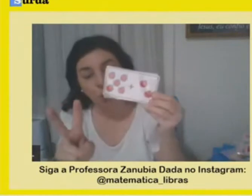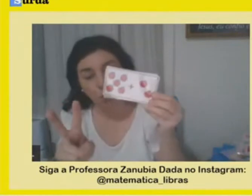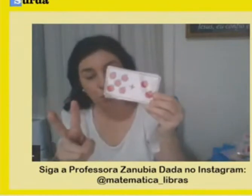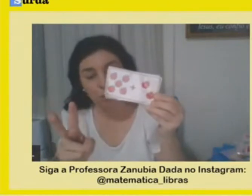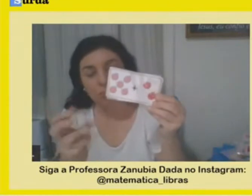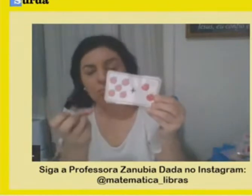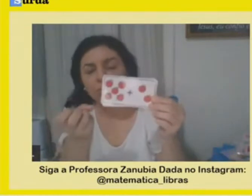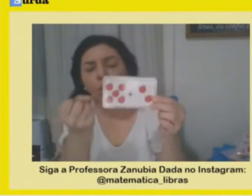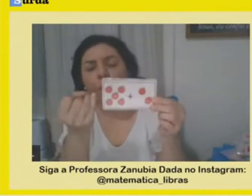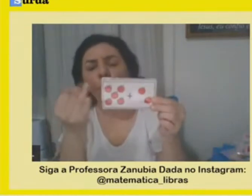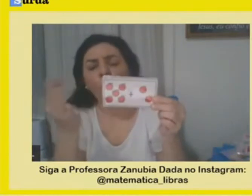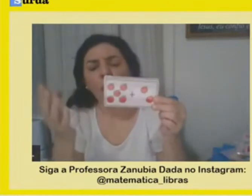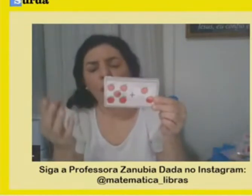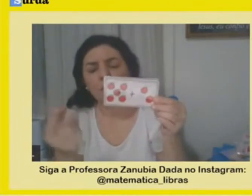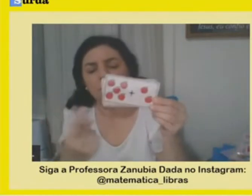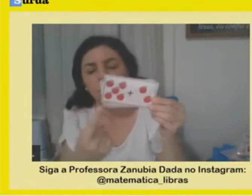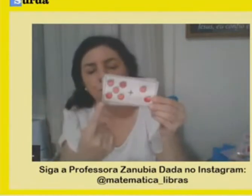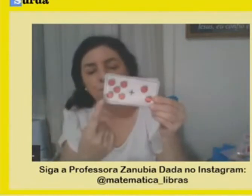2.